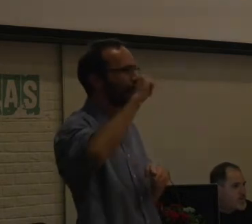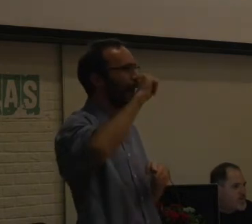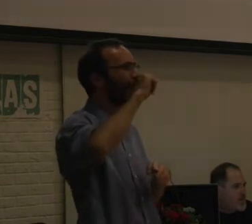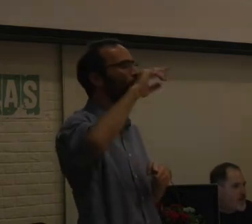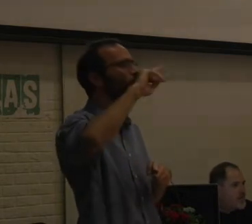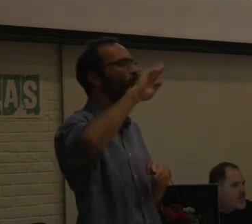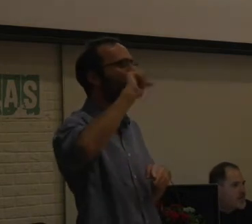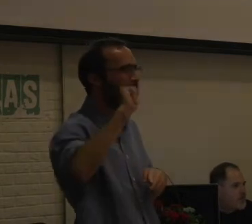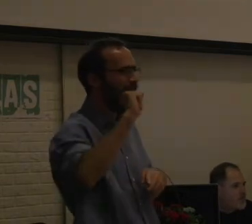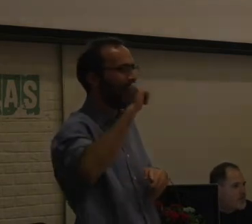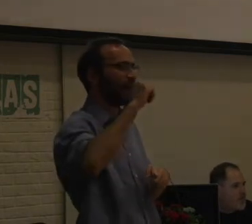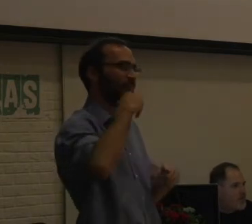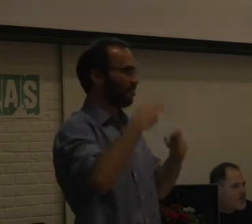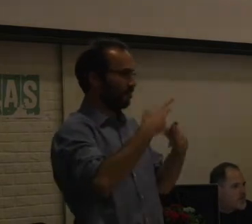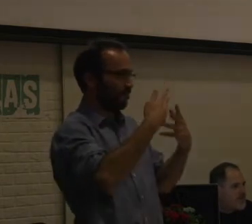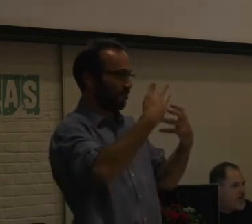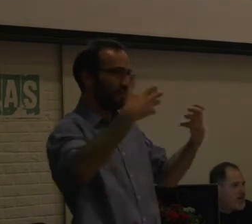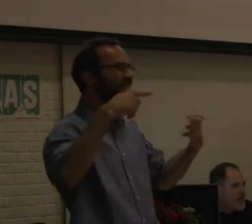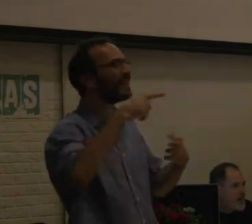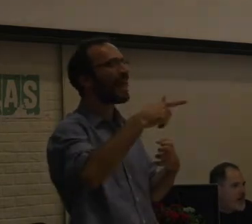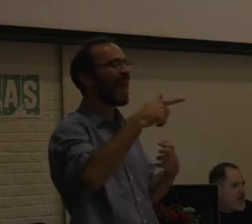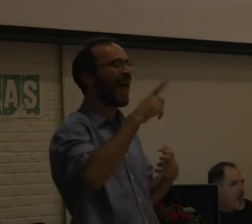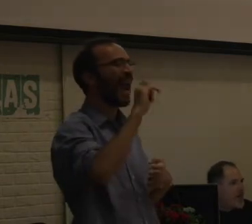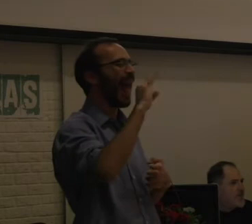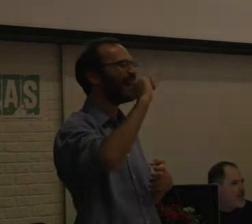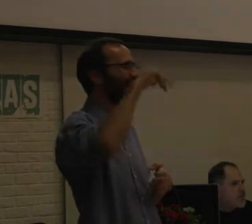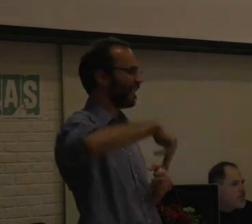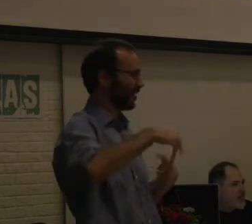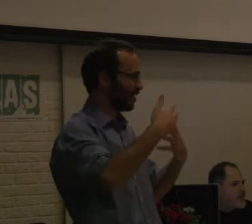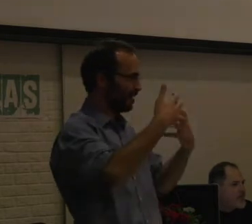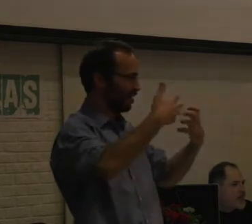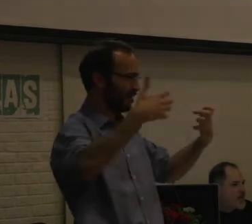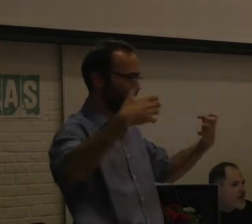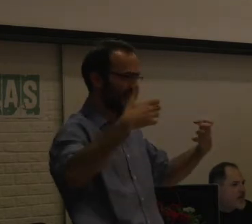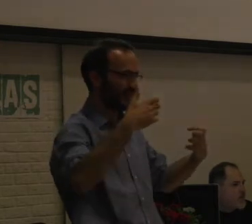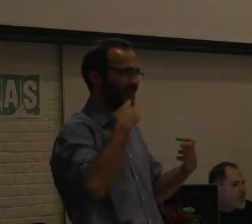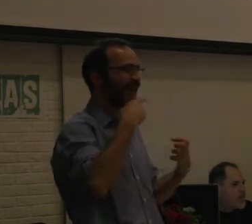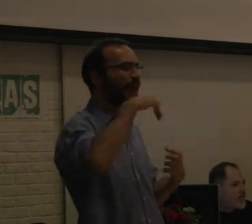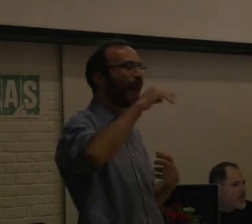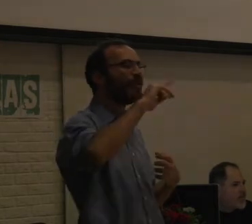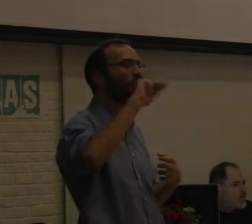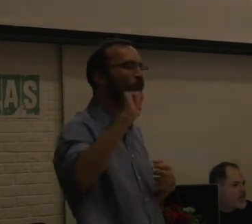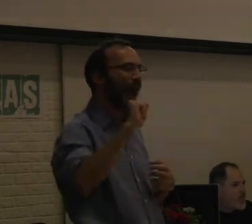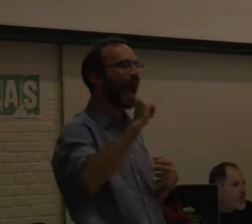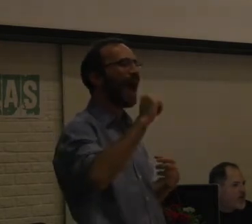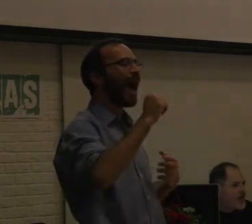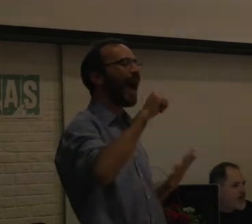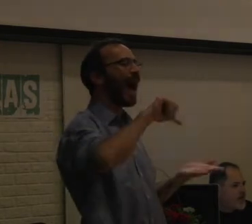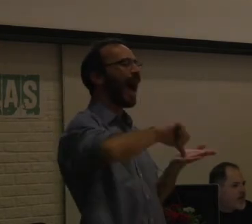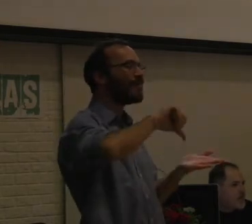Sive Matritum Urbs Regia, la Mantua Carpetana como Madrid Ciudad Regia. O